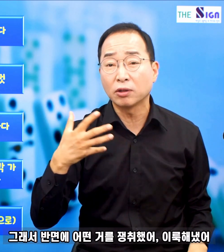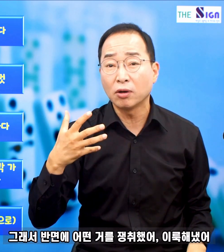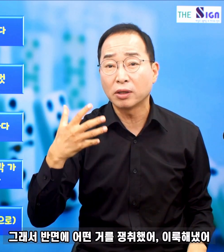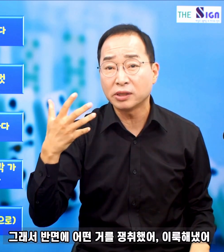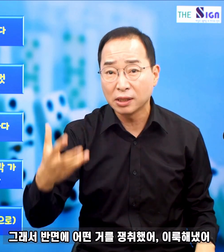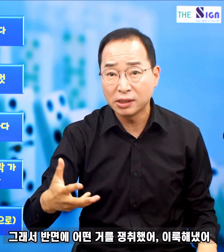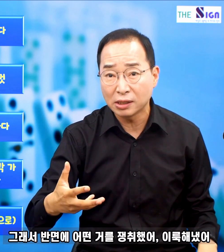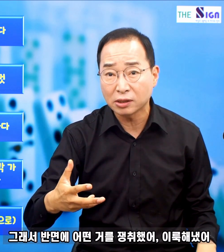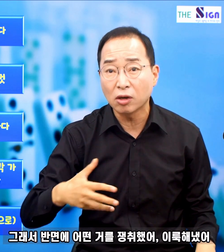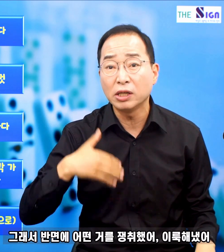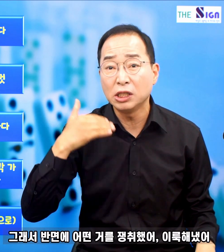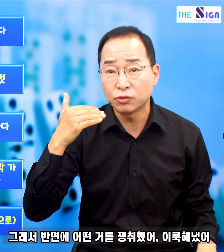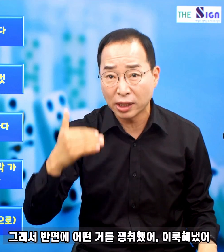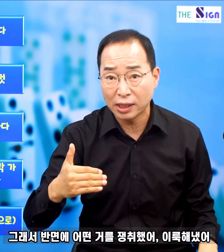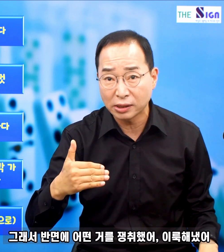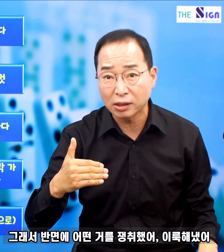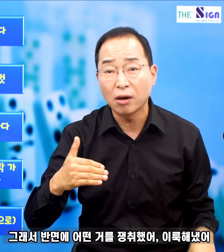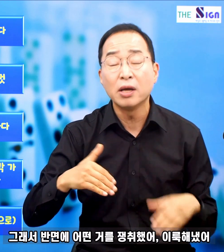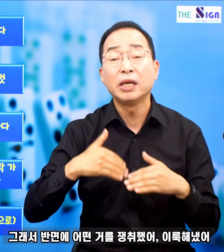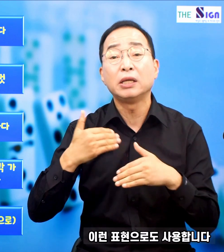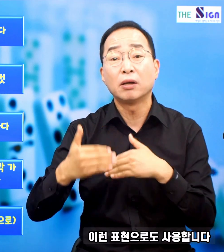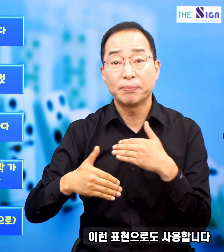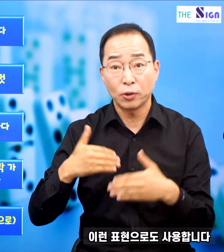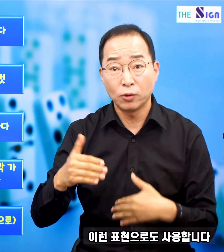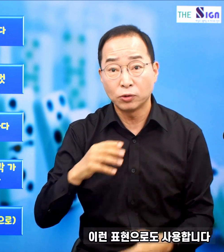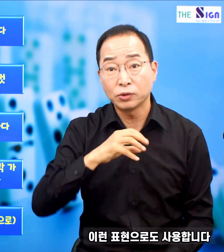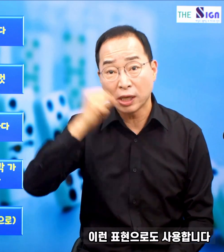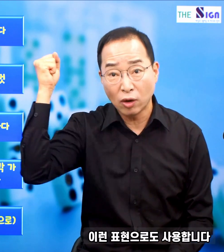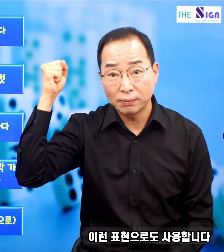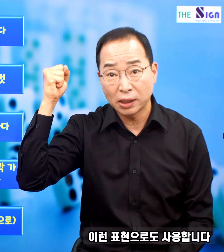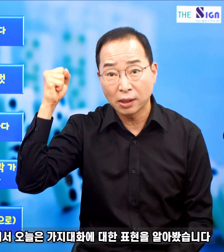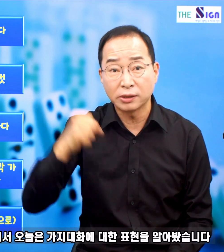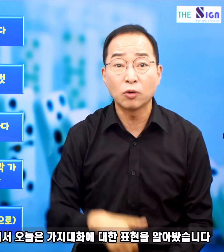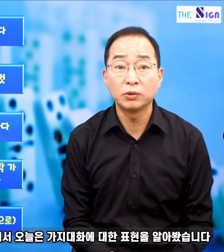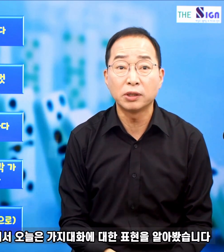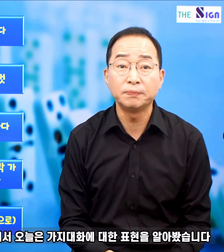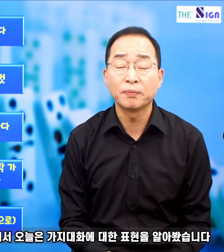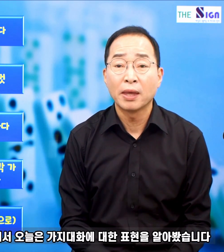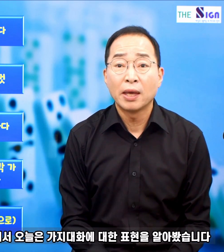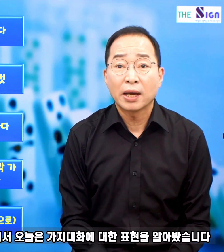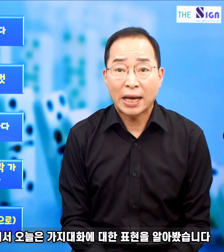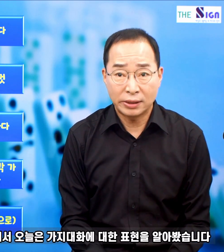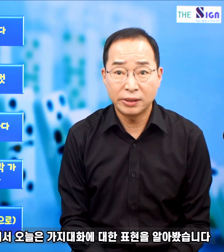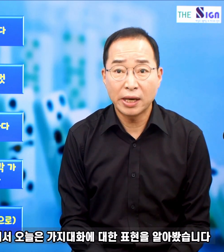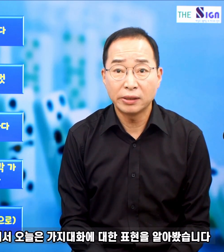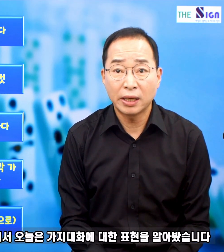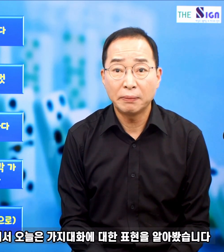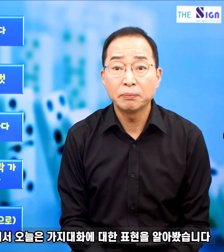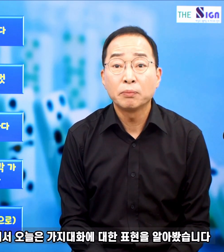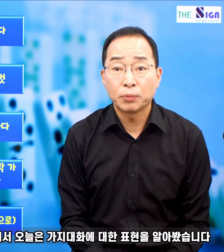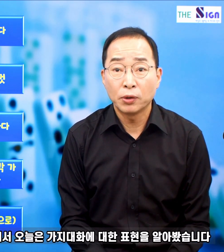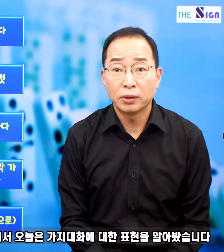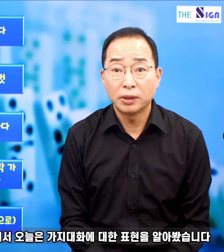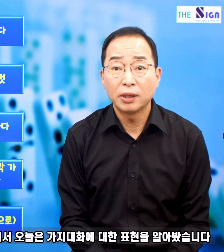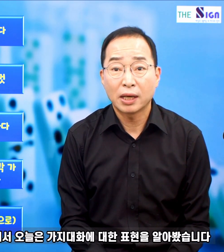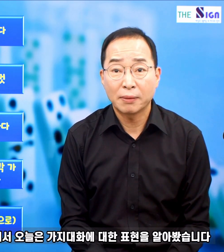거를 쟁취했어, 이룩해냈어 이런 표현으로도 사용합니다. 그래서 오늘은 가지대에 대한 표현을